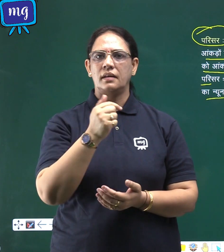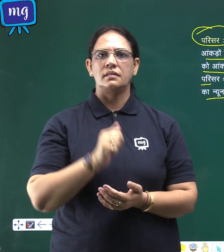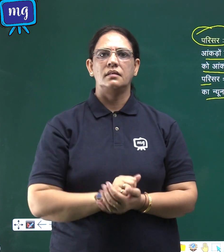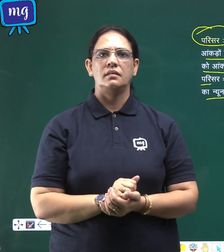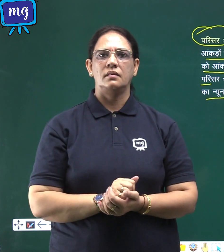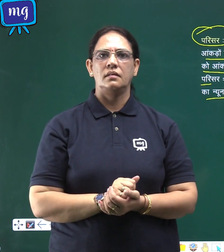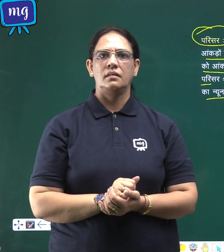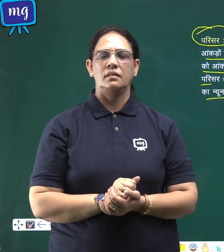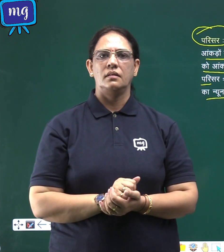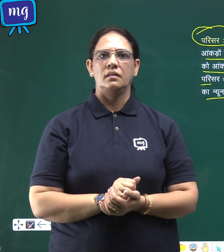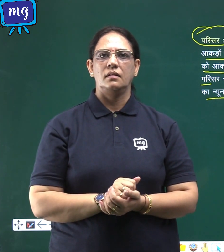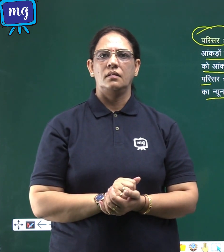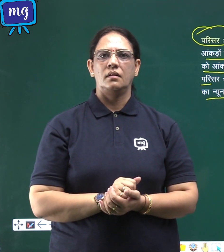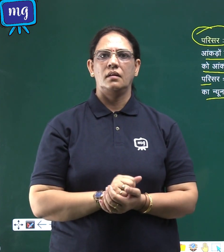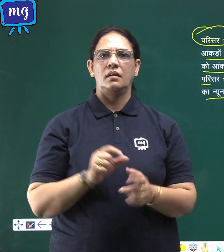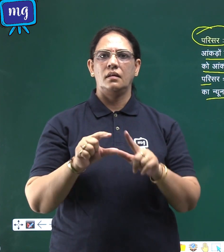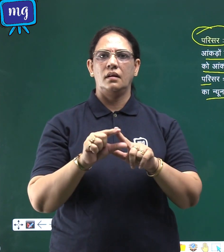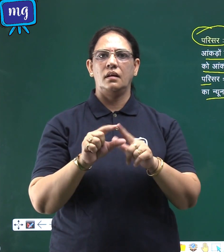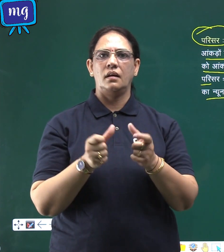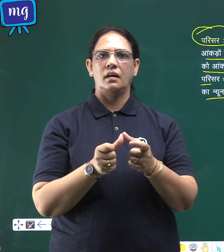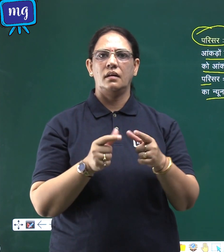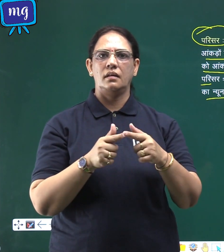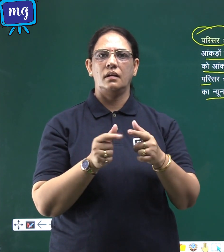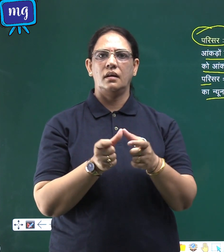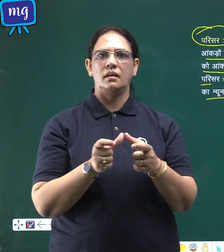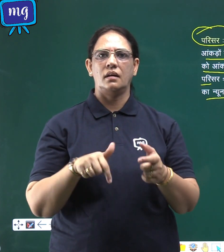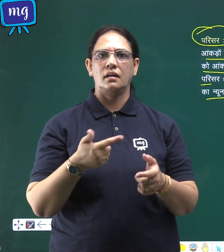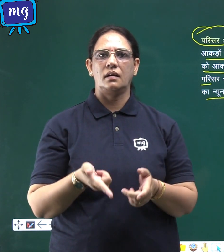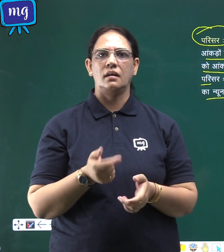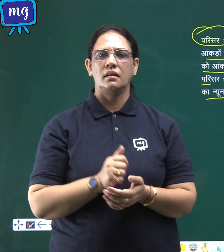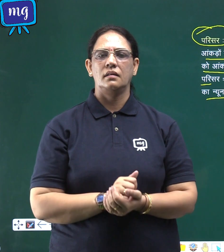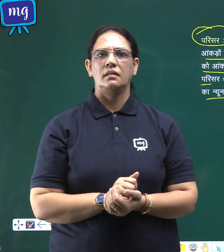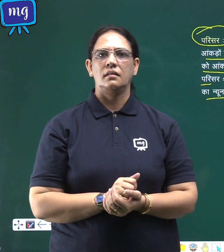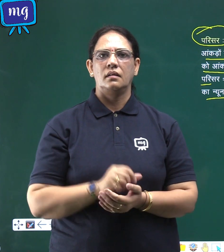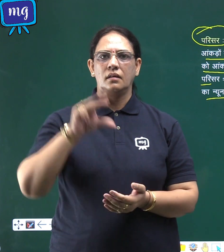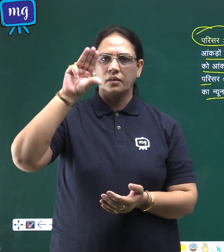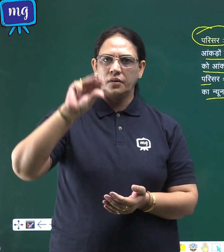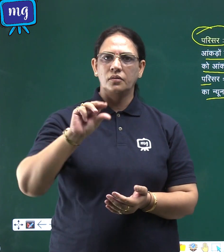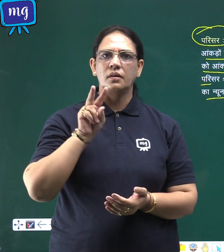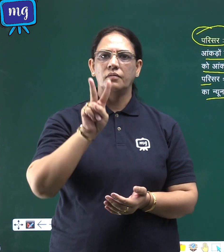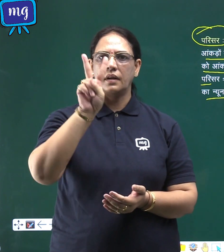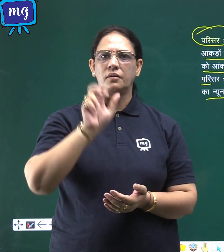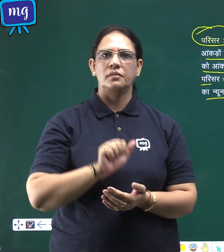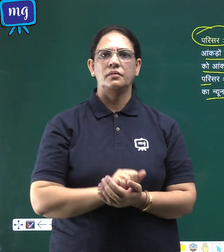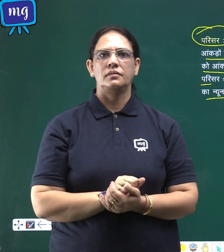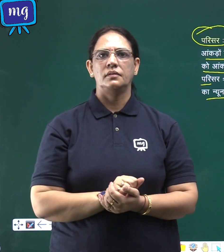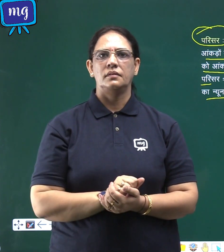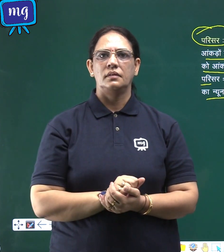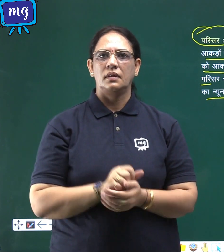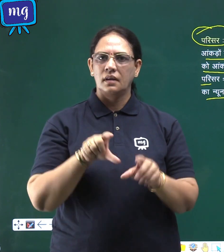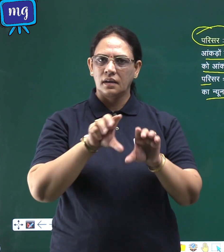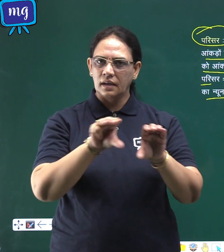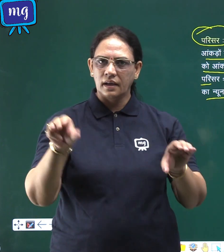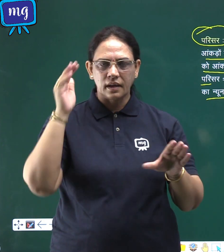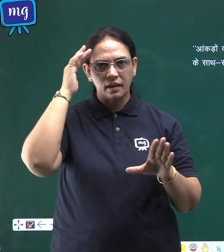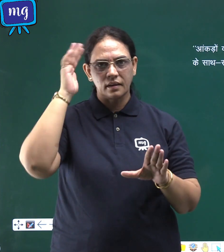आकड़ों का निउन्तम मान समझ आ